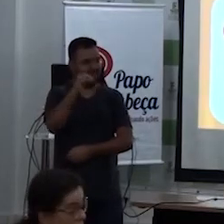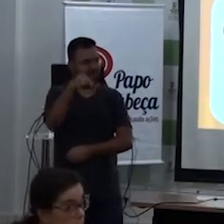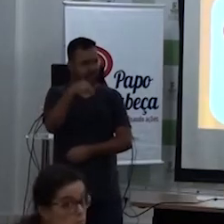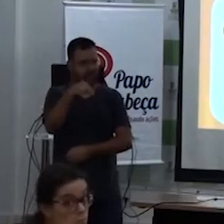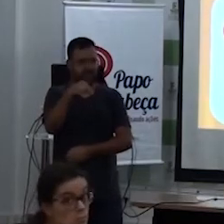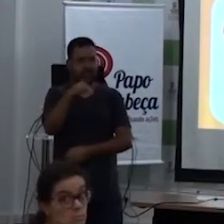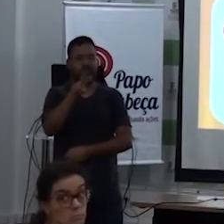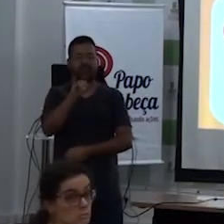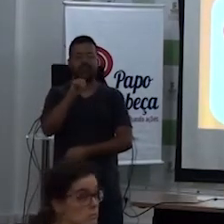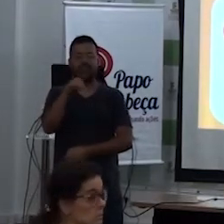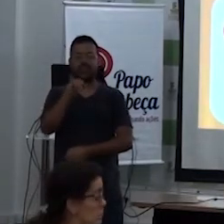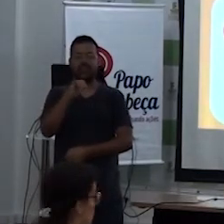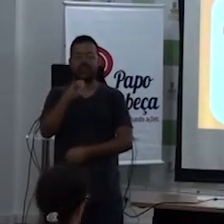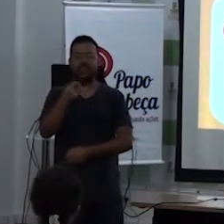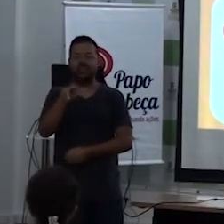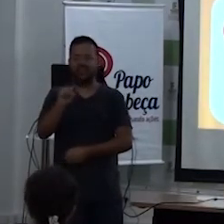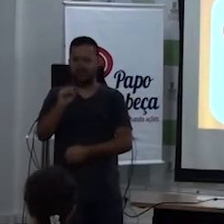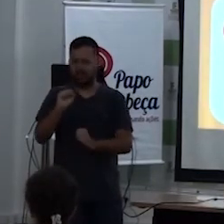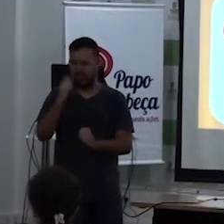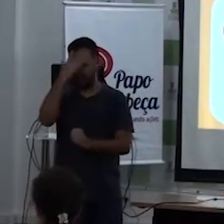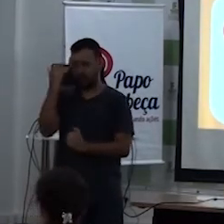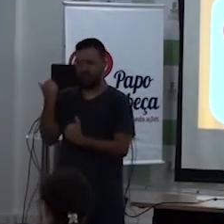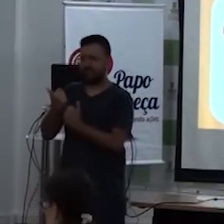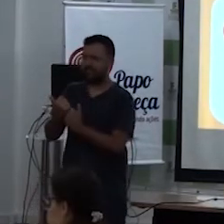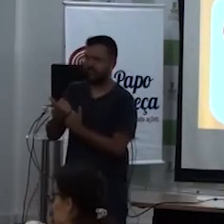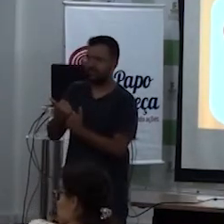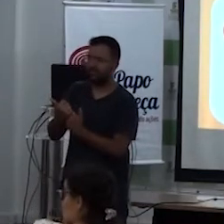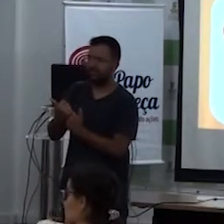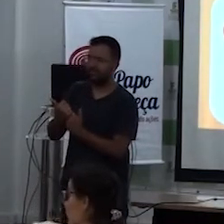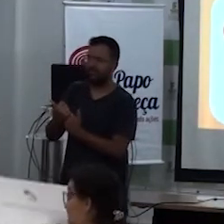Silva, alguém da CGTE que possa representar. Né?